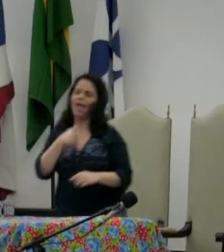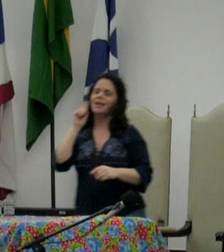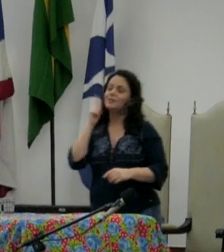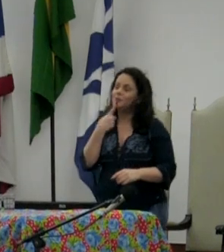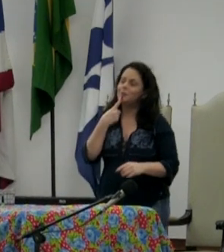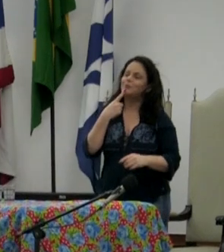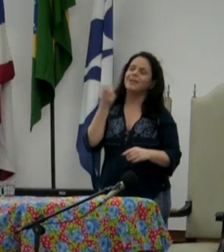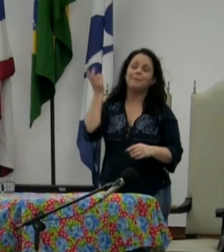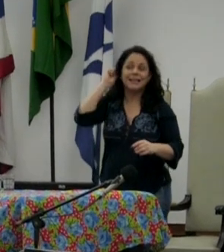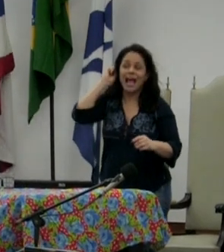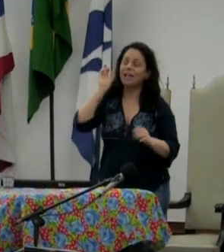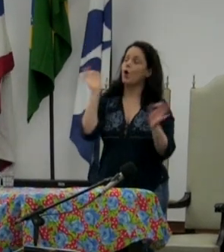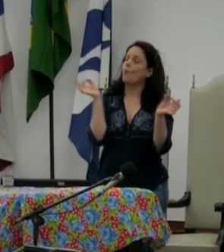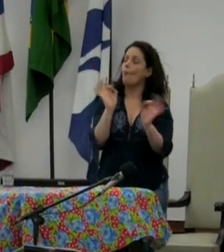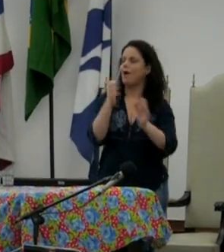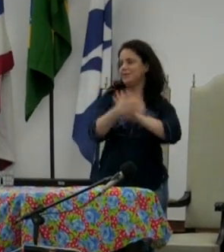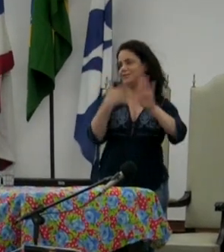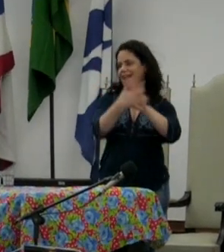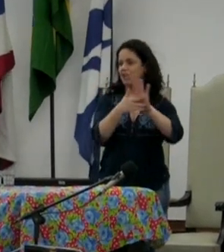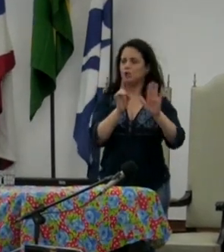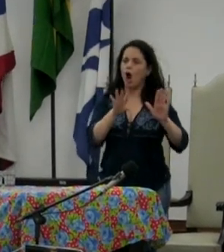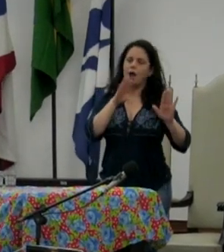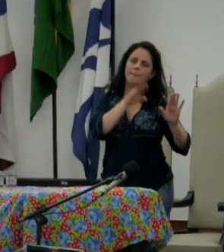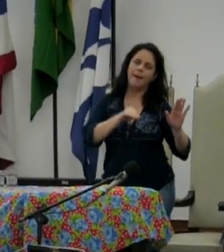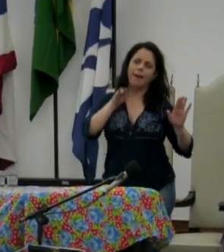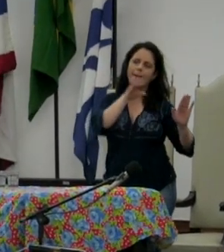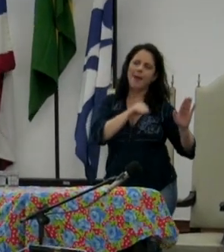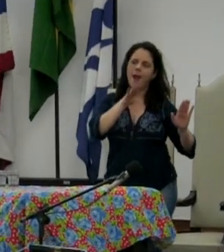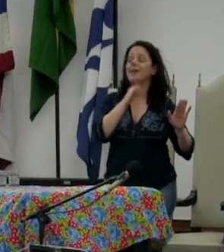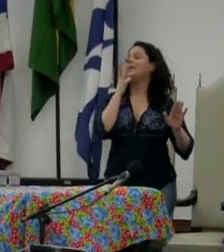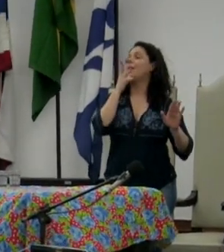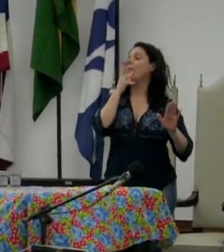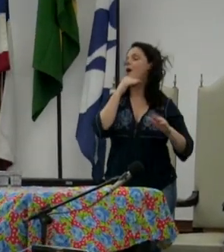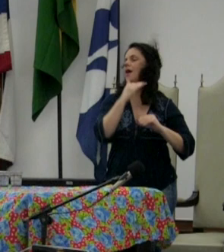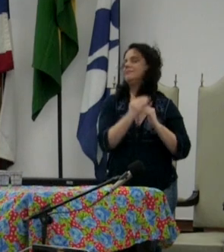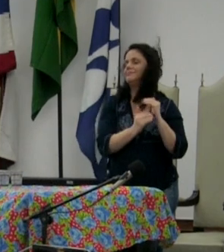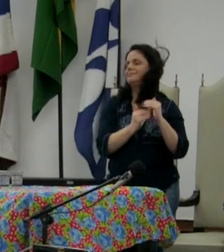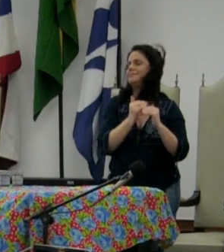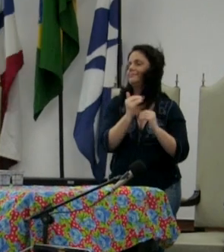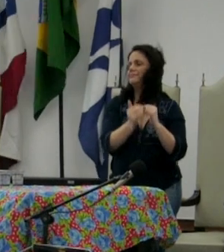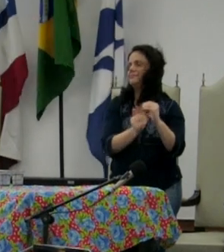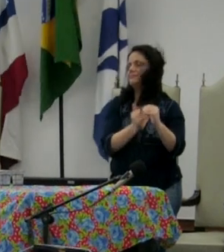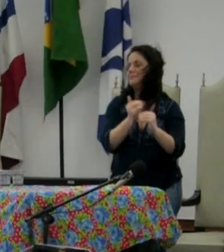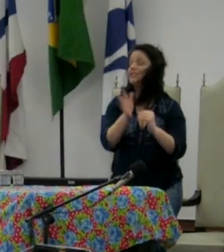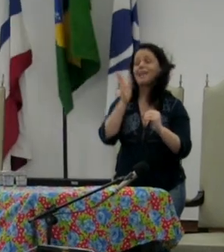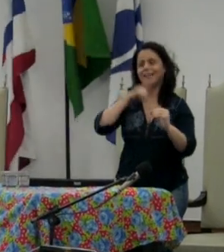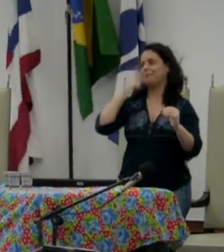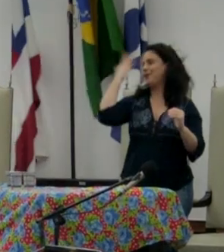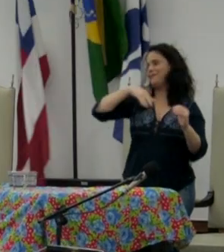crescer rapidamente. Eles não conseguem desenvolver tão rapidamente quanto os surdos que são